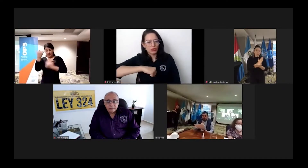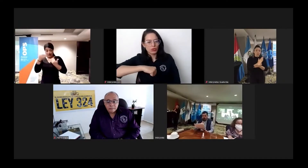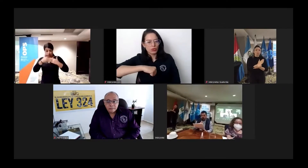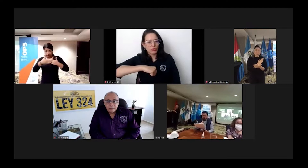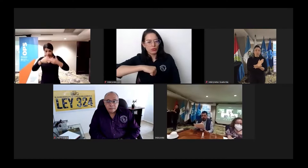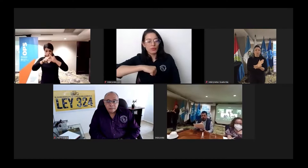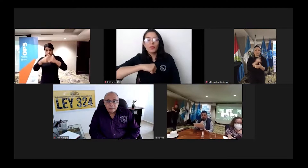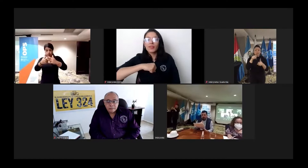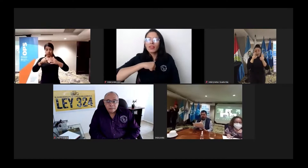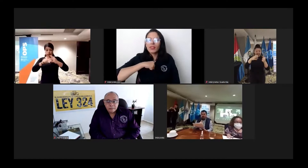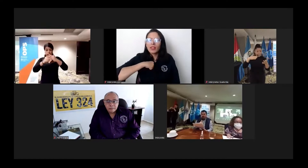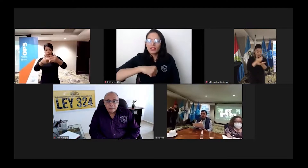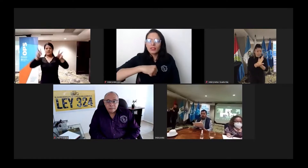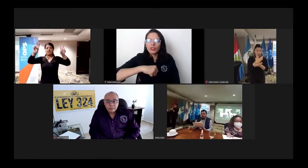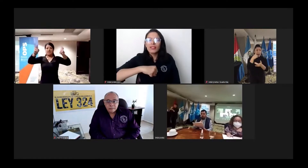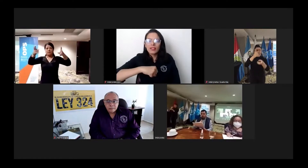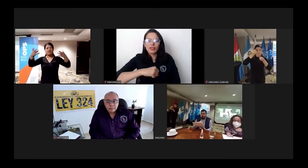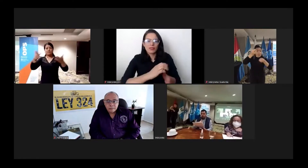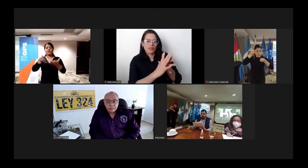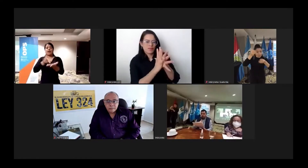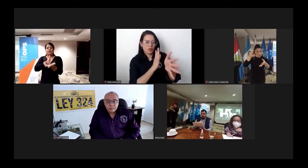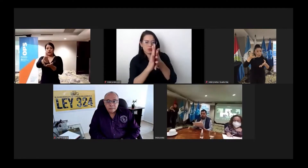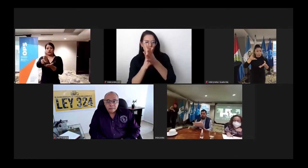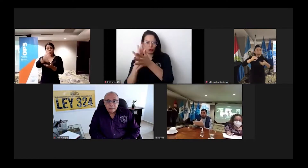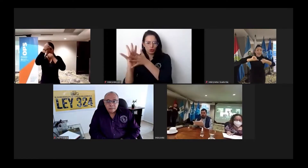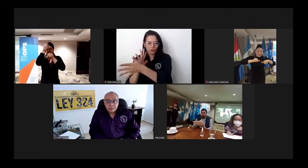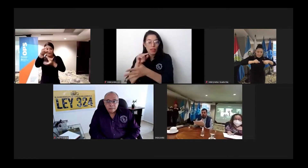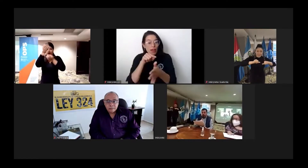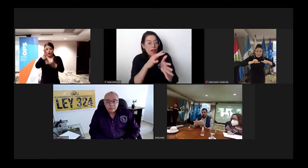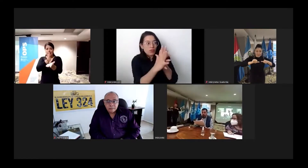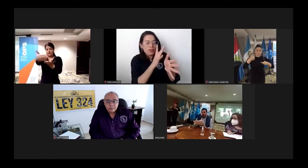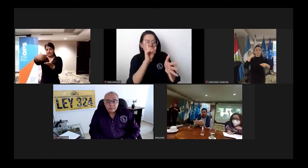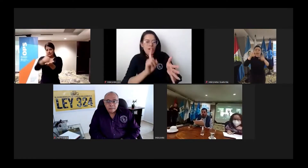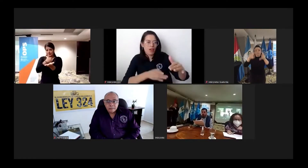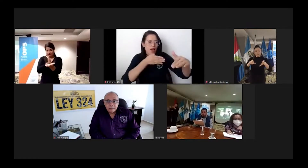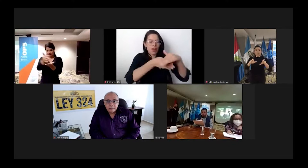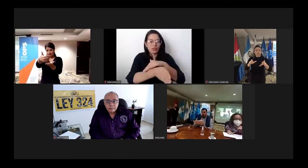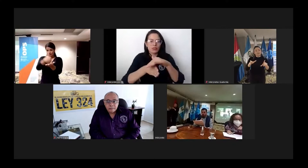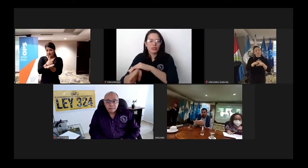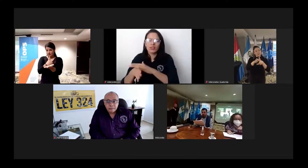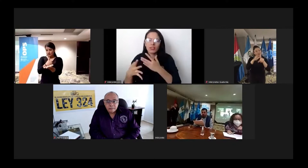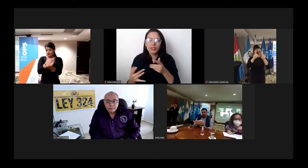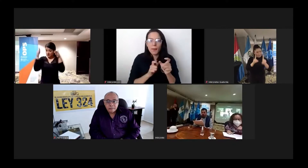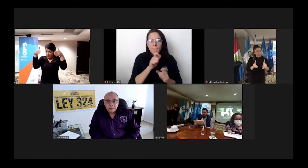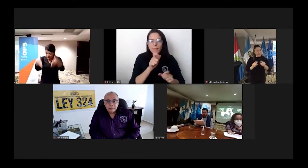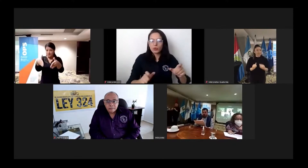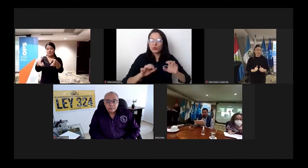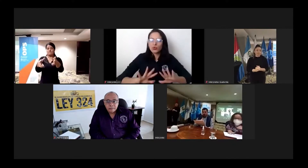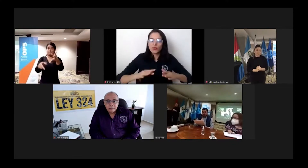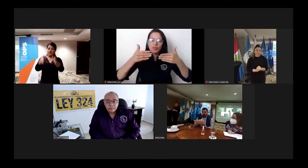el derecho a la información accesible para las personas con